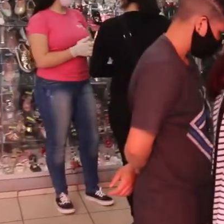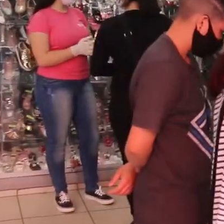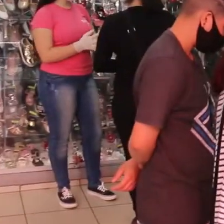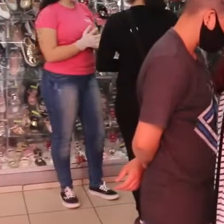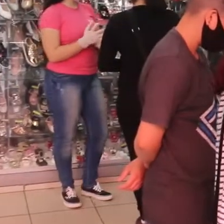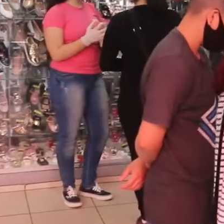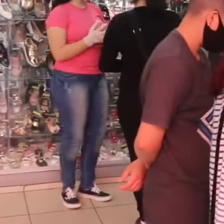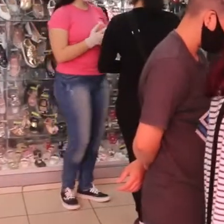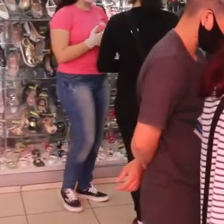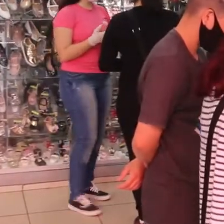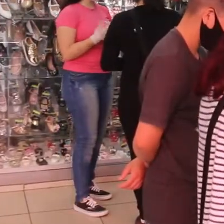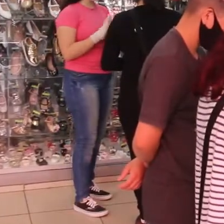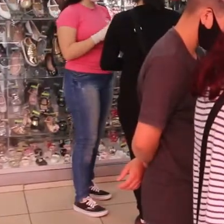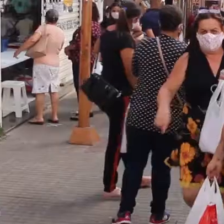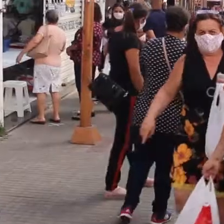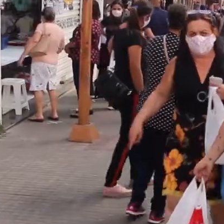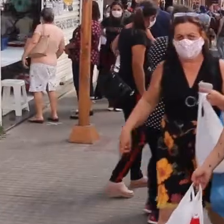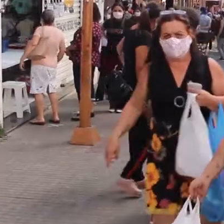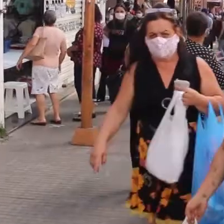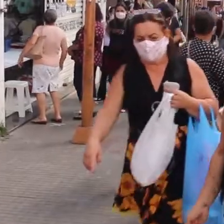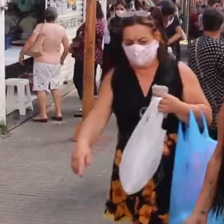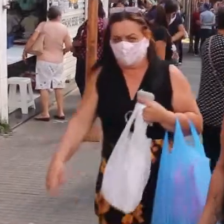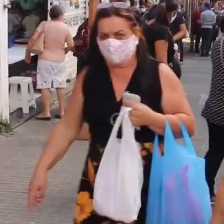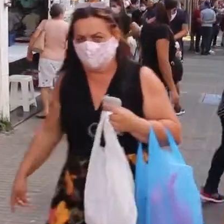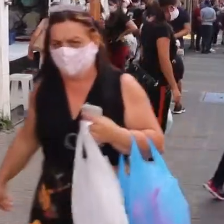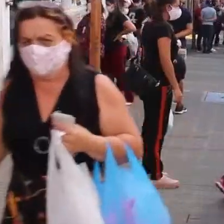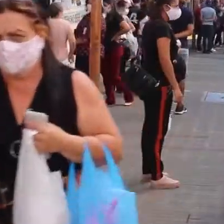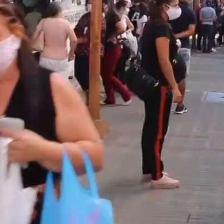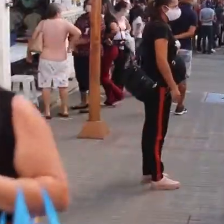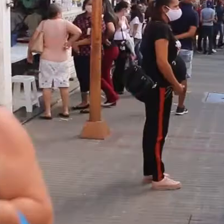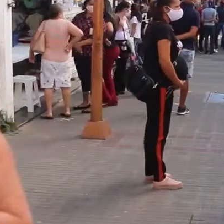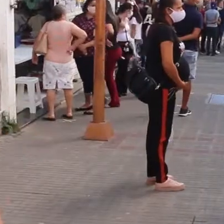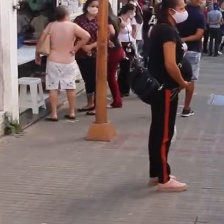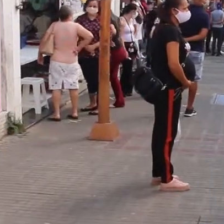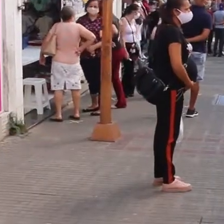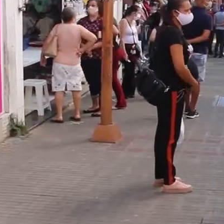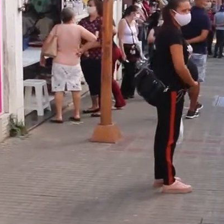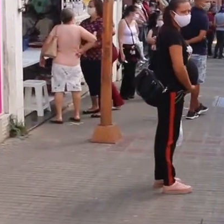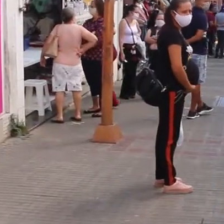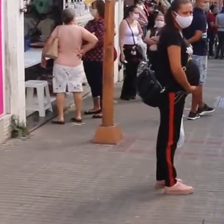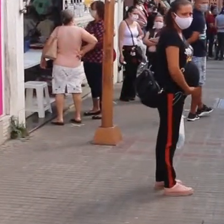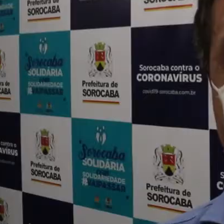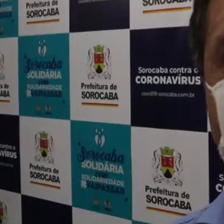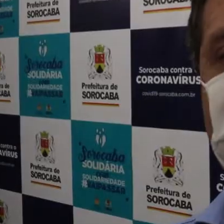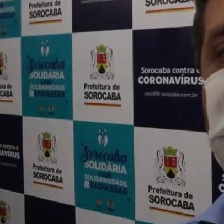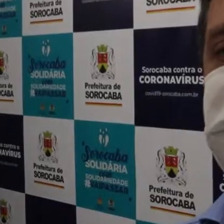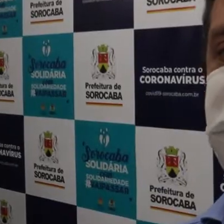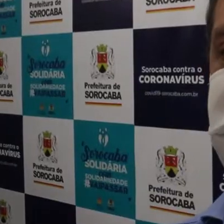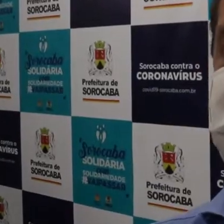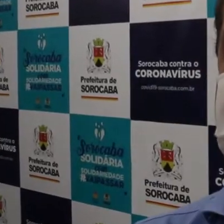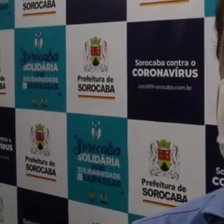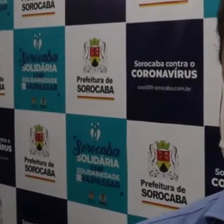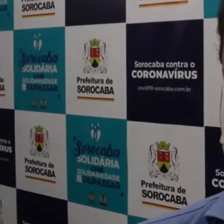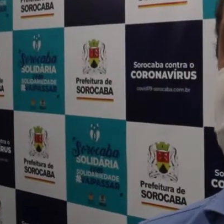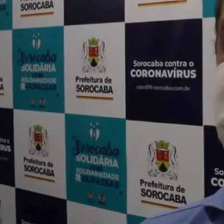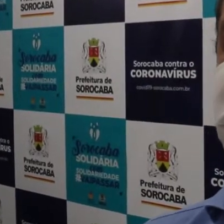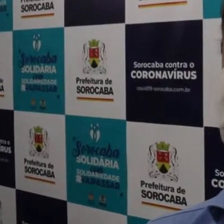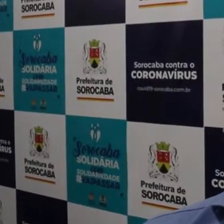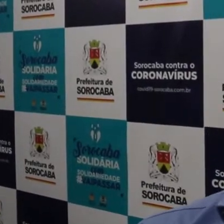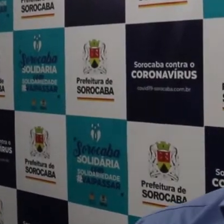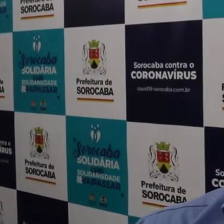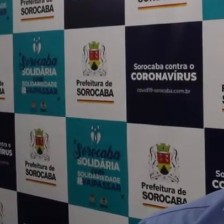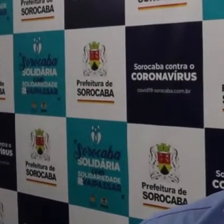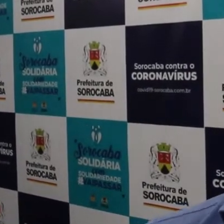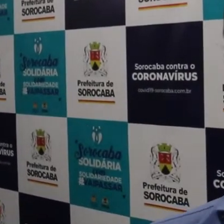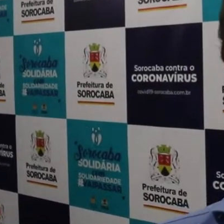não é essa a verdade. Por isso, 4 horas a princípio, com todo o comedimento, com a racionalidade, vou